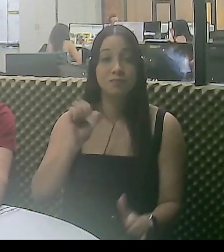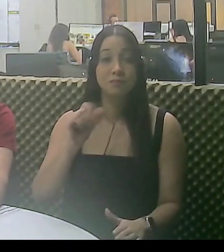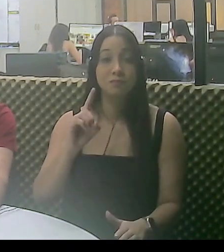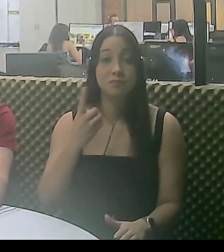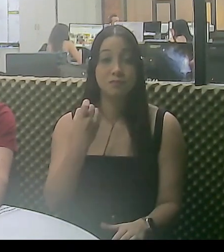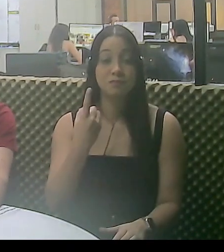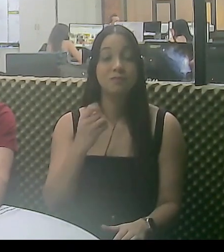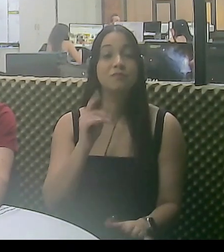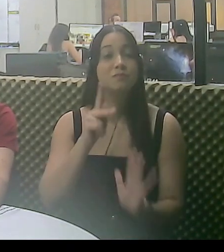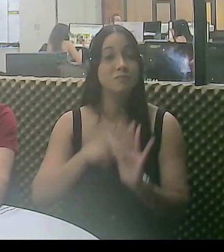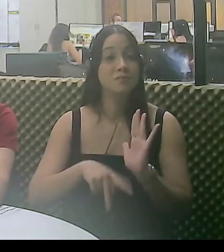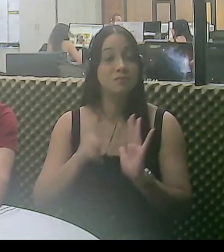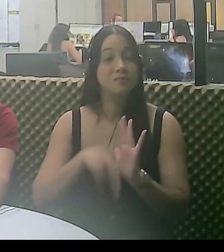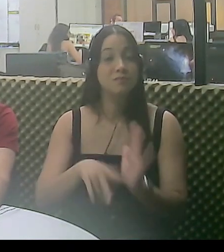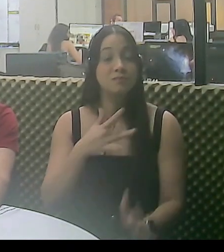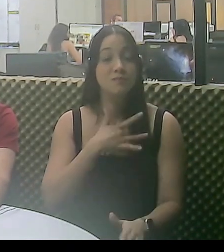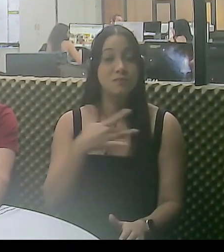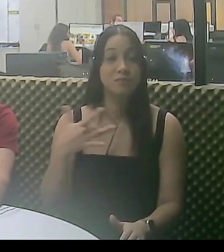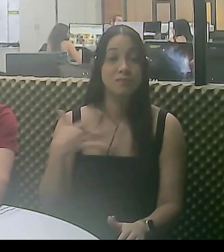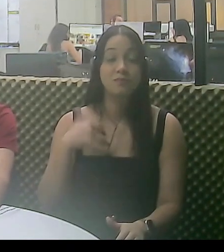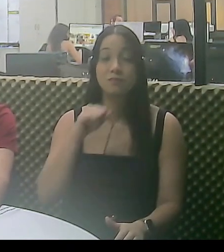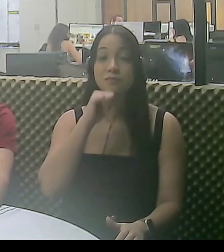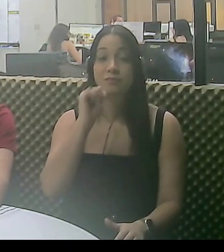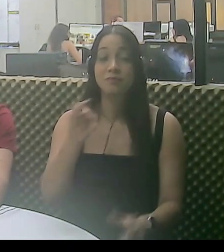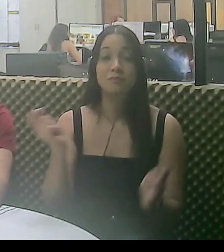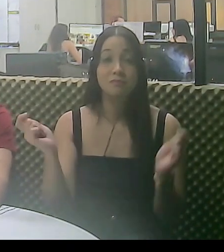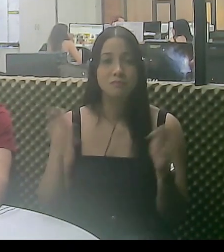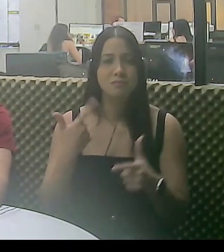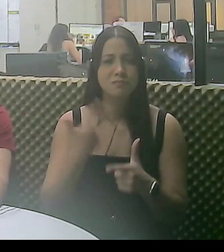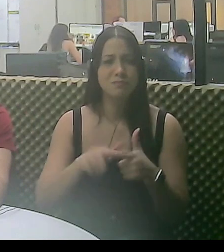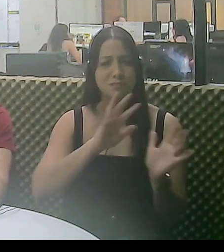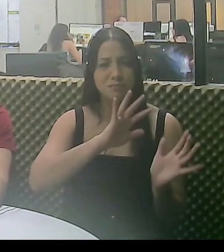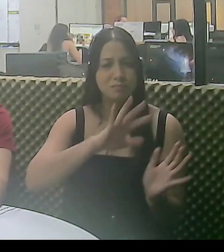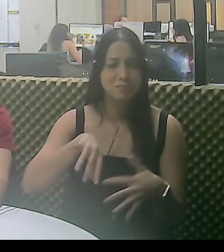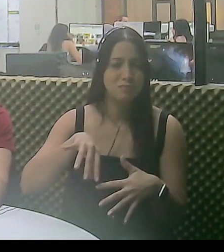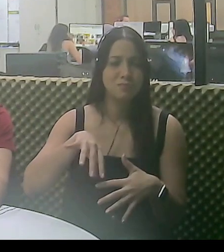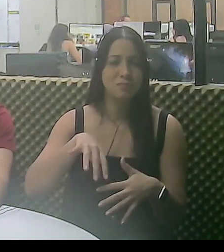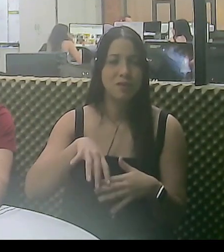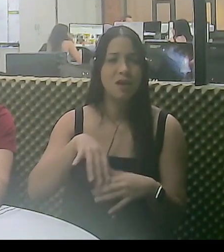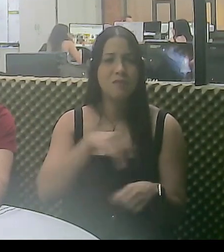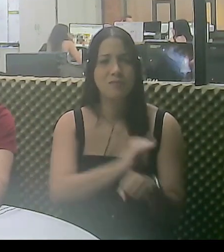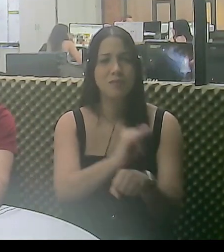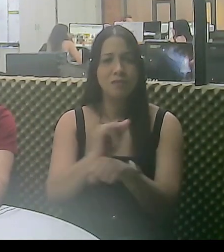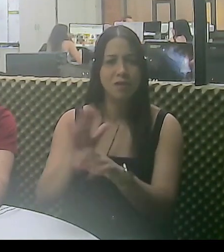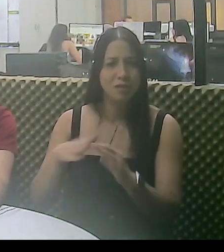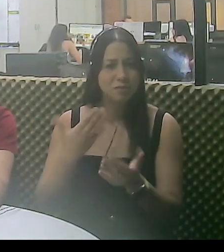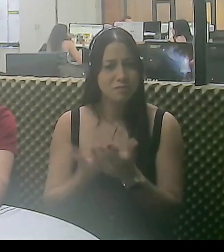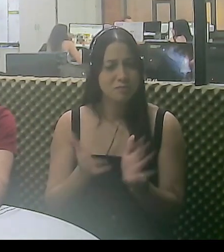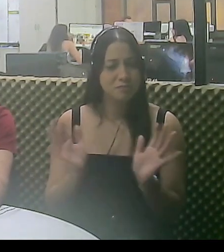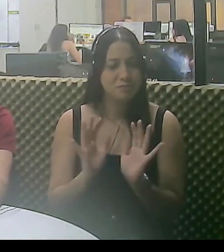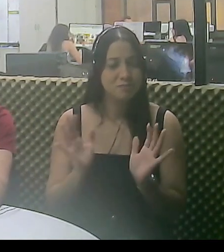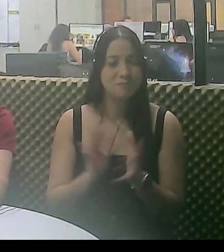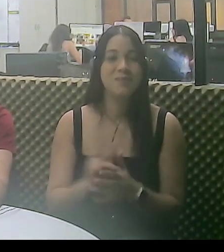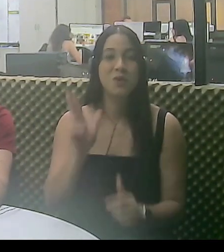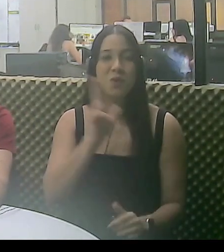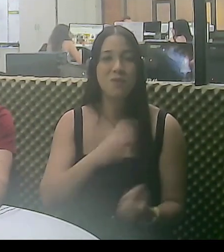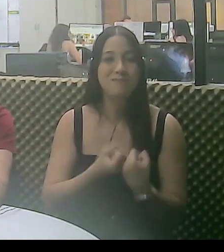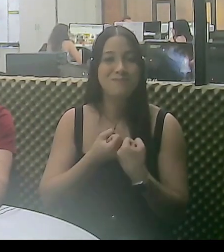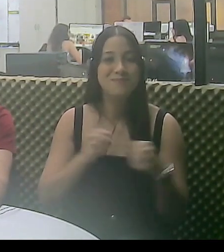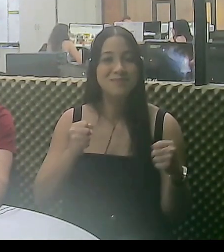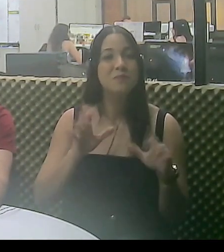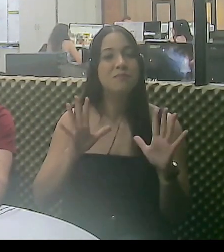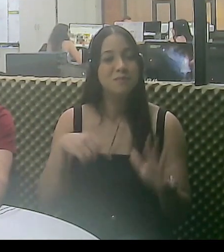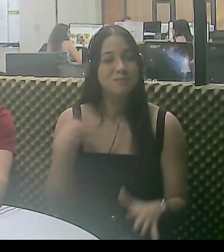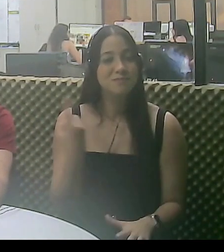para alunas da rede municipal inscritas no CadÚnico. Esse programa promove a saúde menstrual e garante que isso não seja mais um problema para